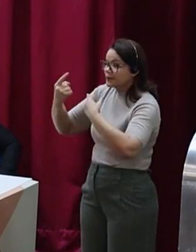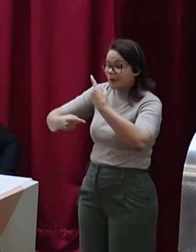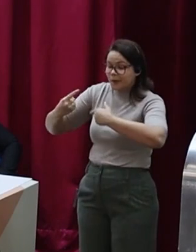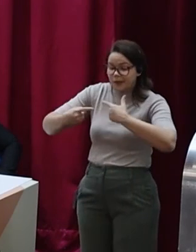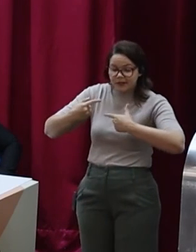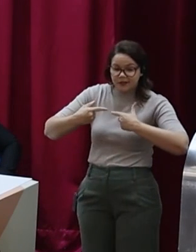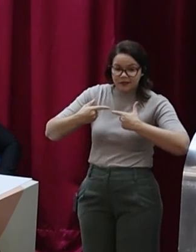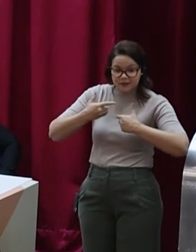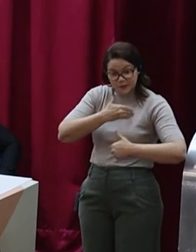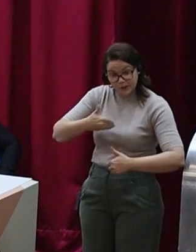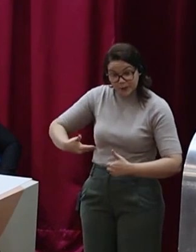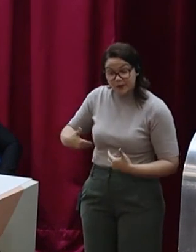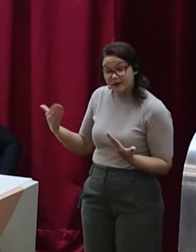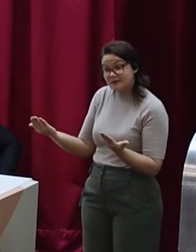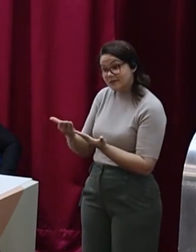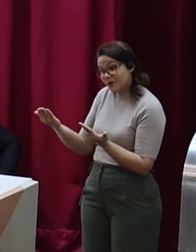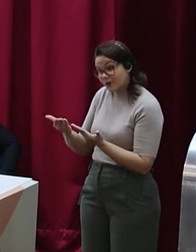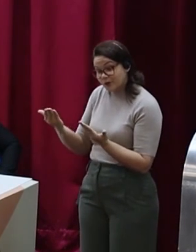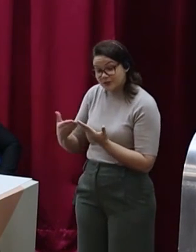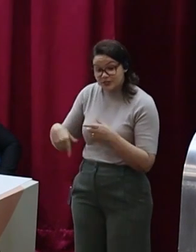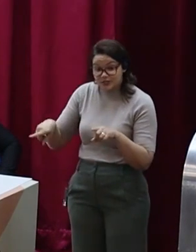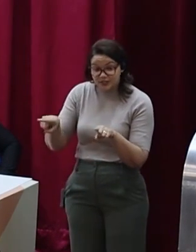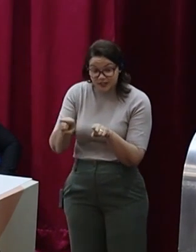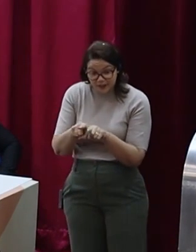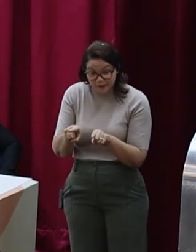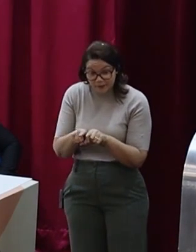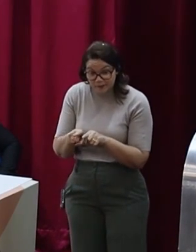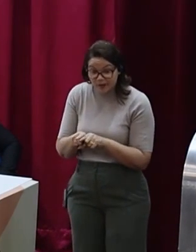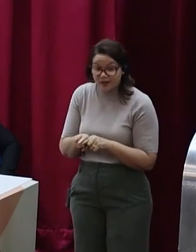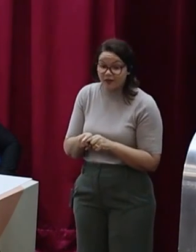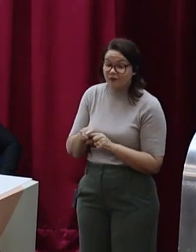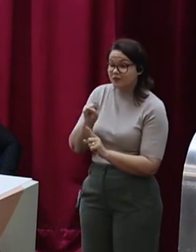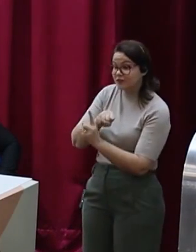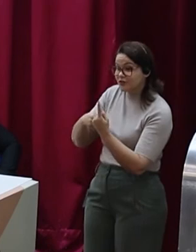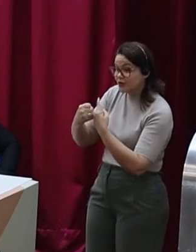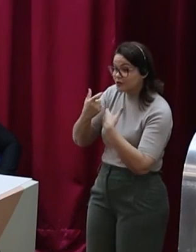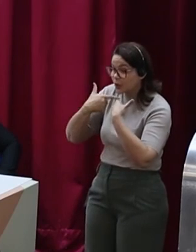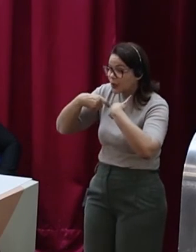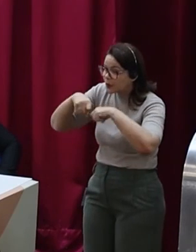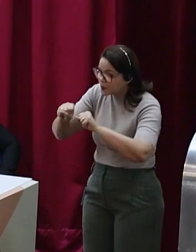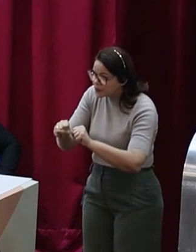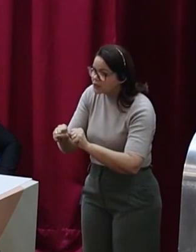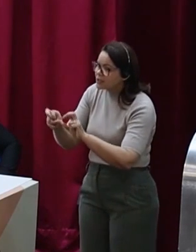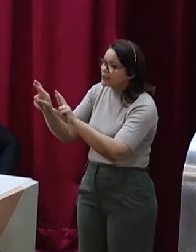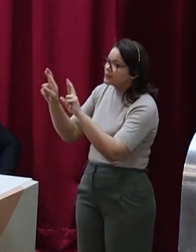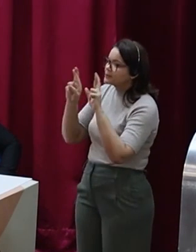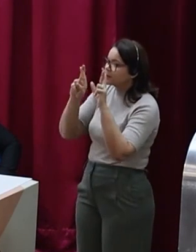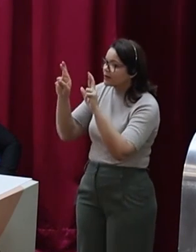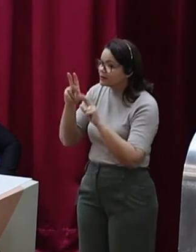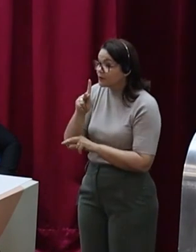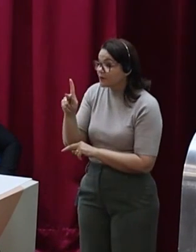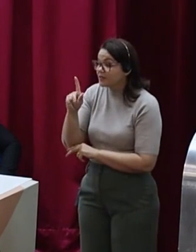E hoje eu vim ouvir sobre sociolinguística da esperança, do professor Daniel, e